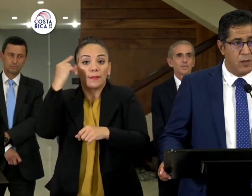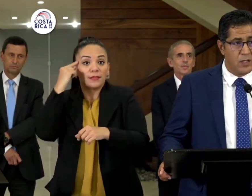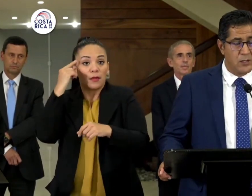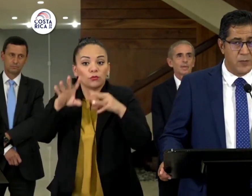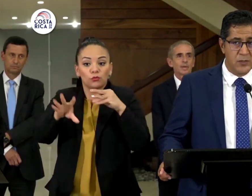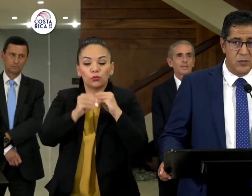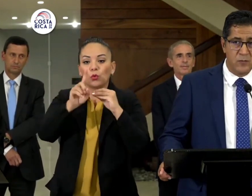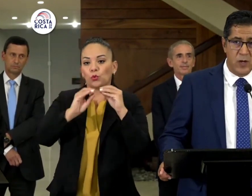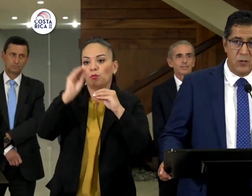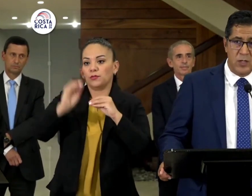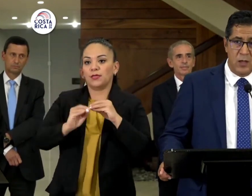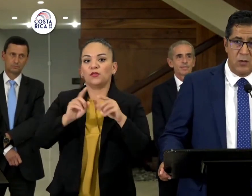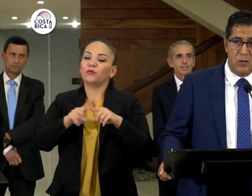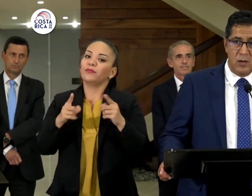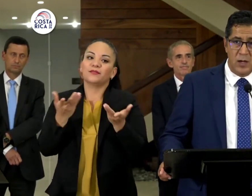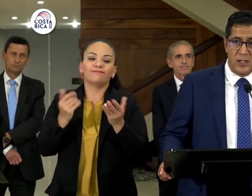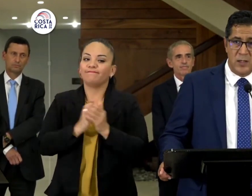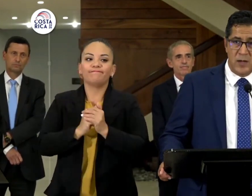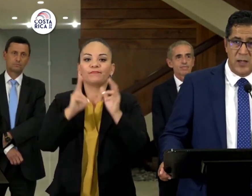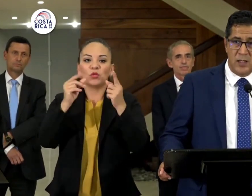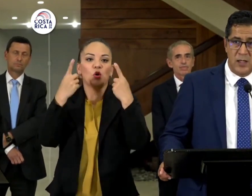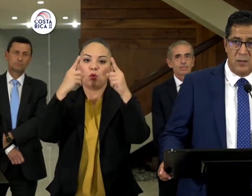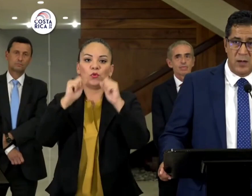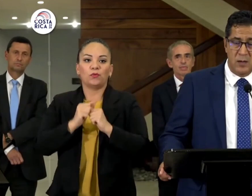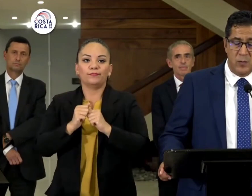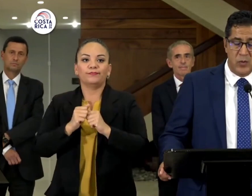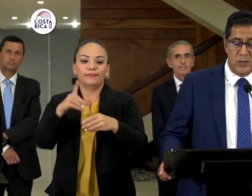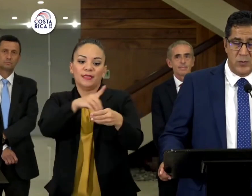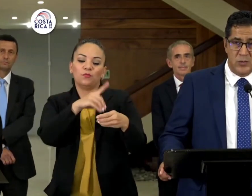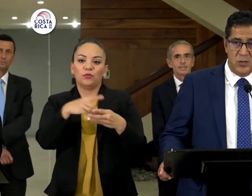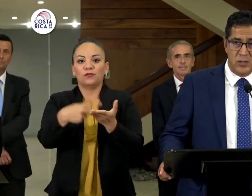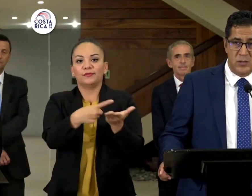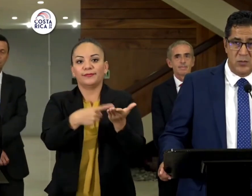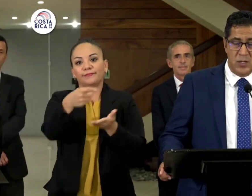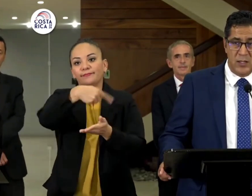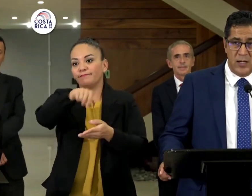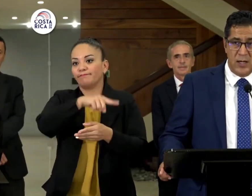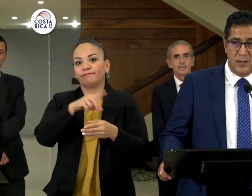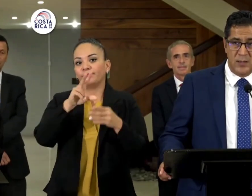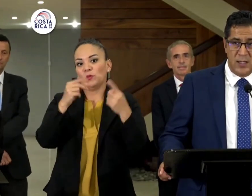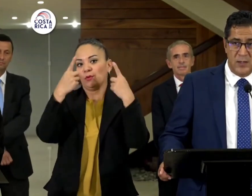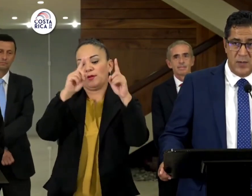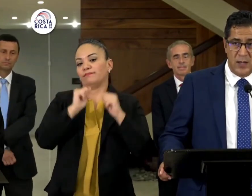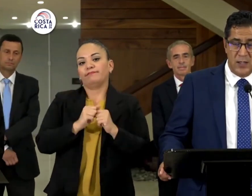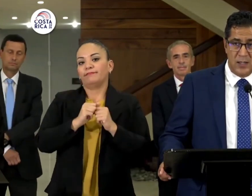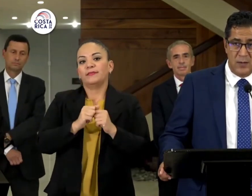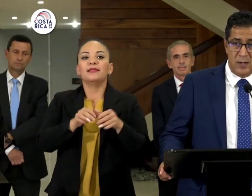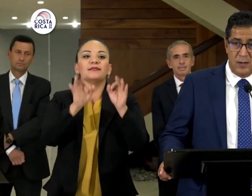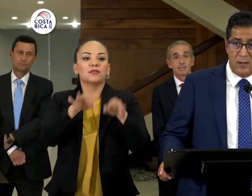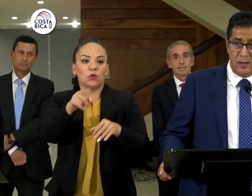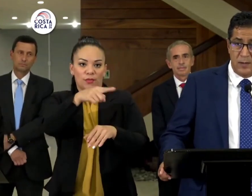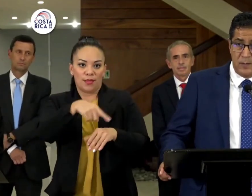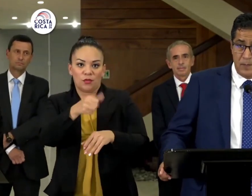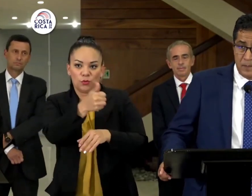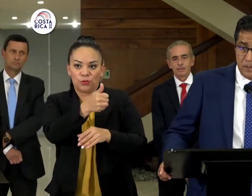embargo, ese espacio fue agotado en la Asamblea Legislativa por disposiciones unilaterales de la Asamblea